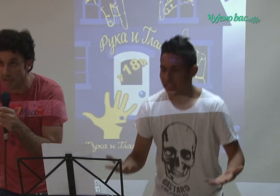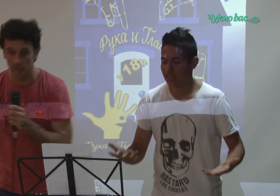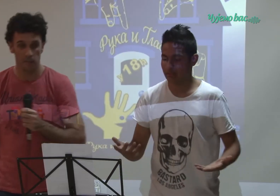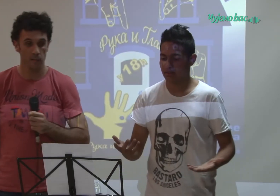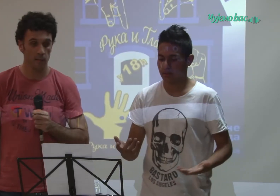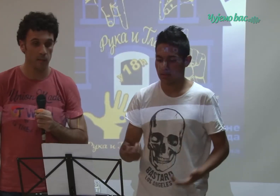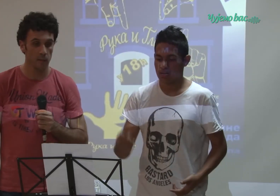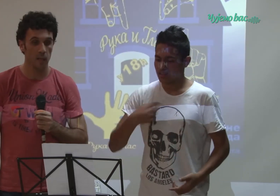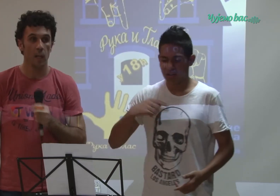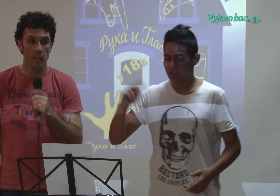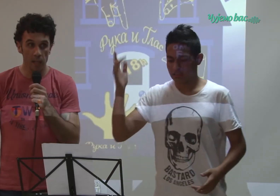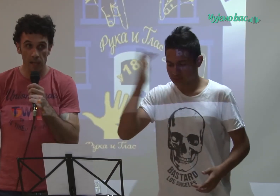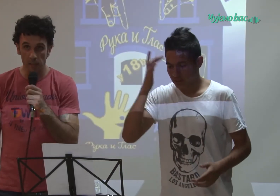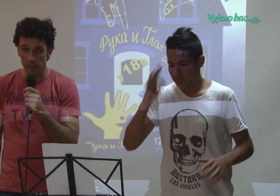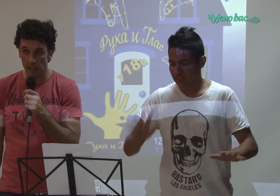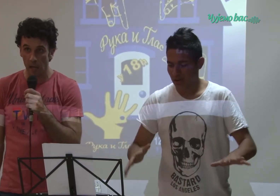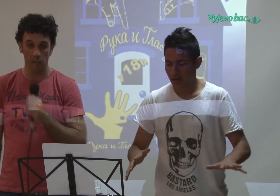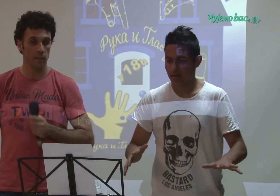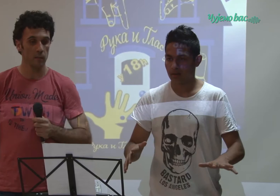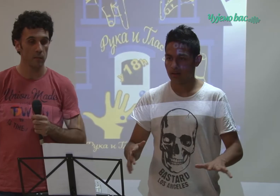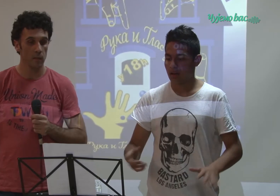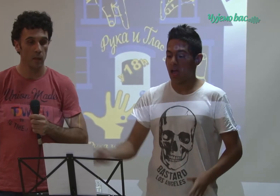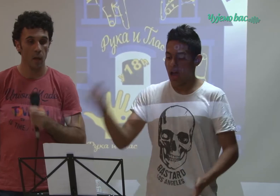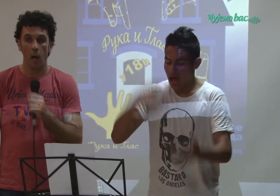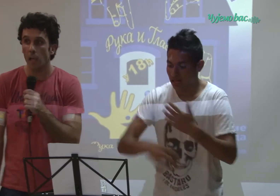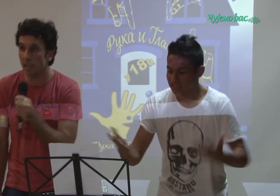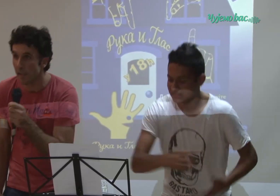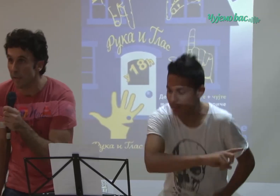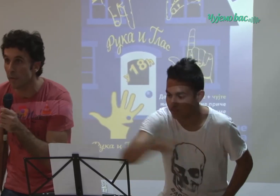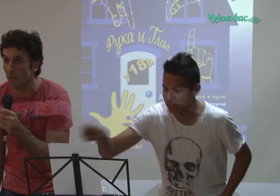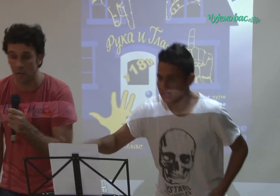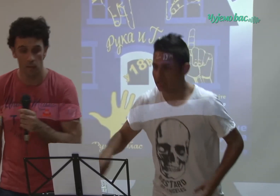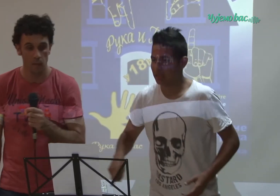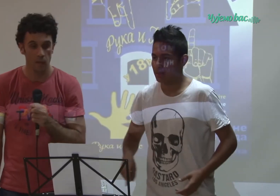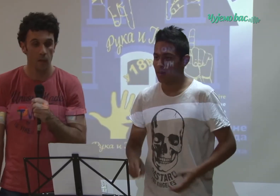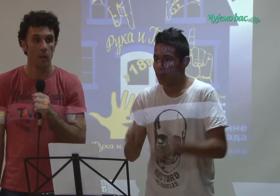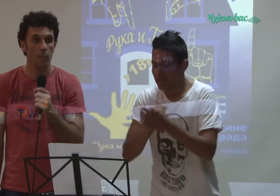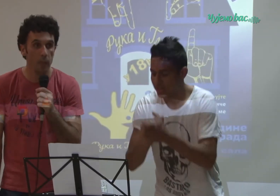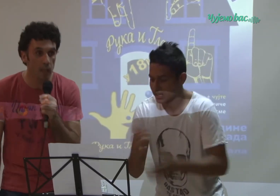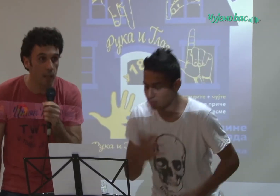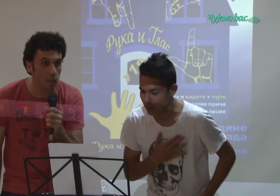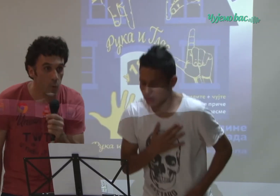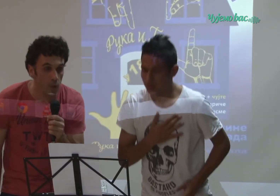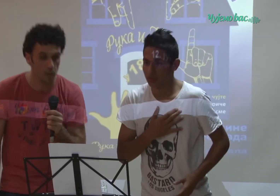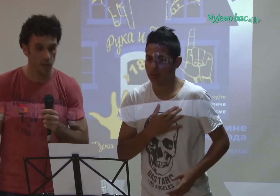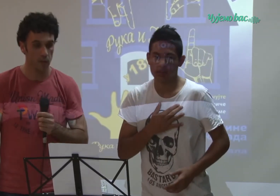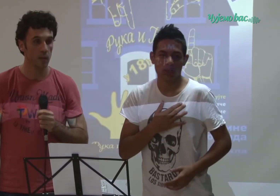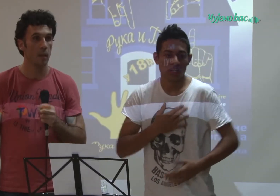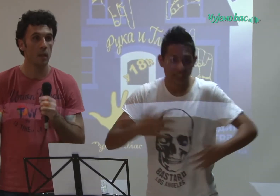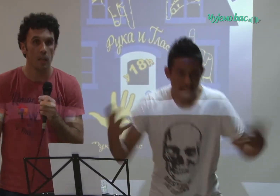gde ste? Ja ne znam za strah, ali gde ste vi, prijatelji